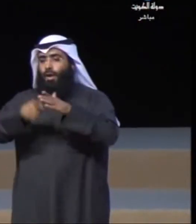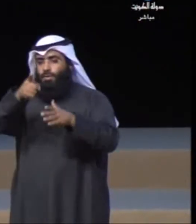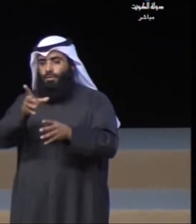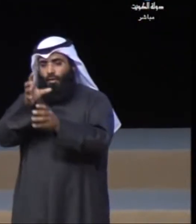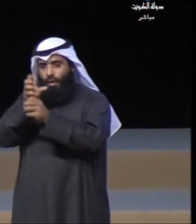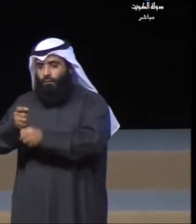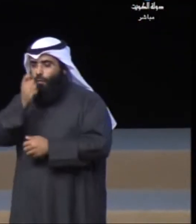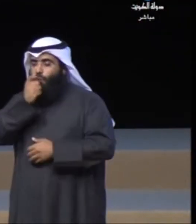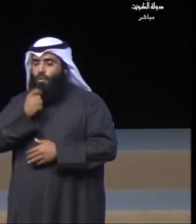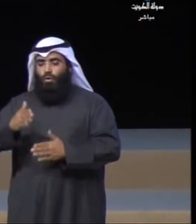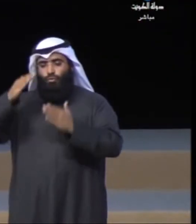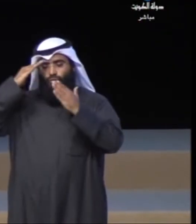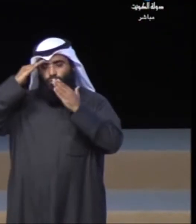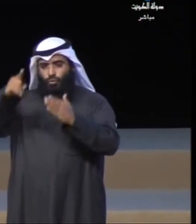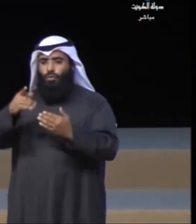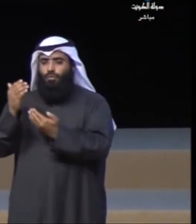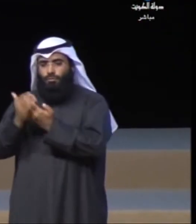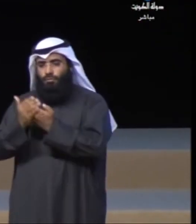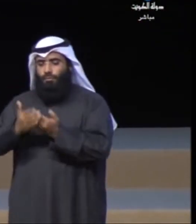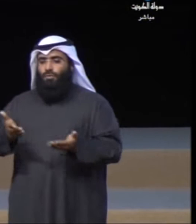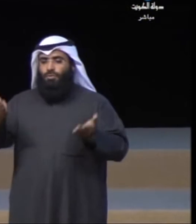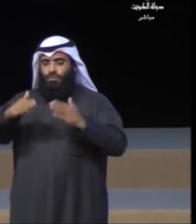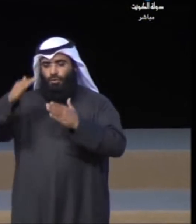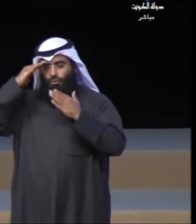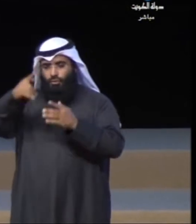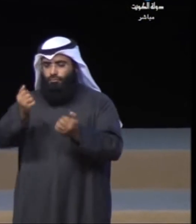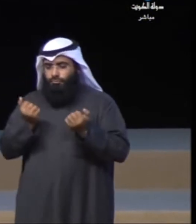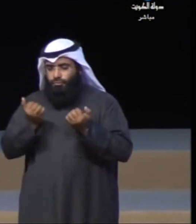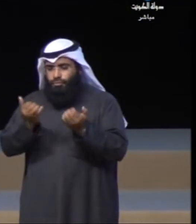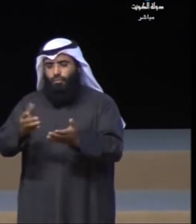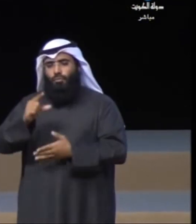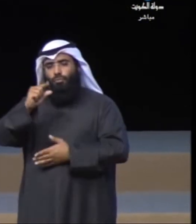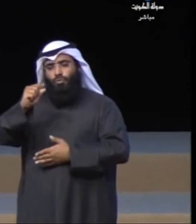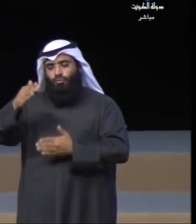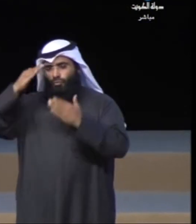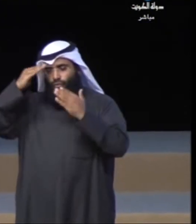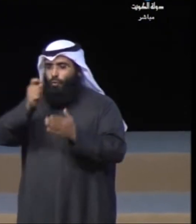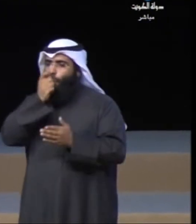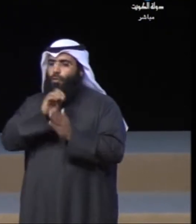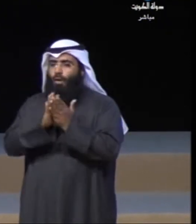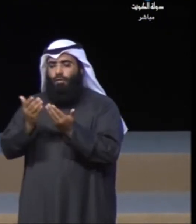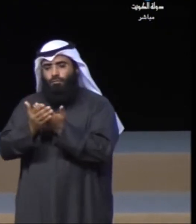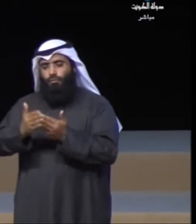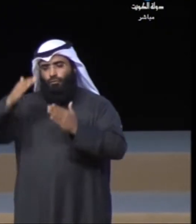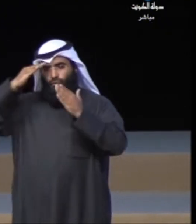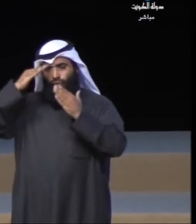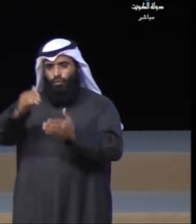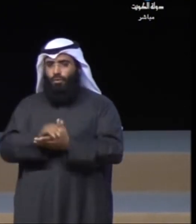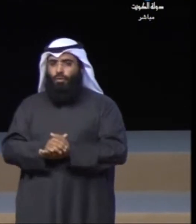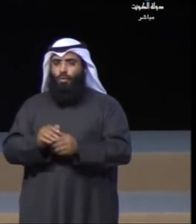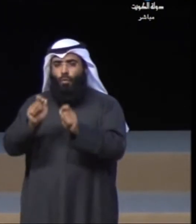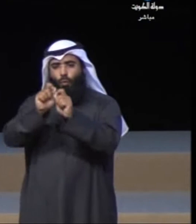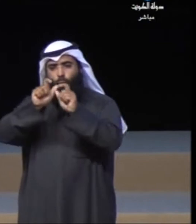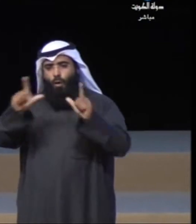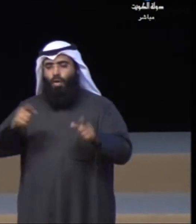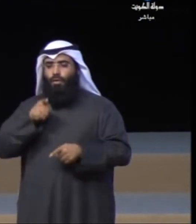حفظكم الله ورعاكم ولسهاماتكم المتميزة في خدمة كتاب الله تعالى، وحرص سموكم على نشأة